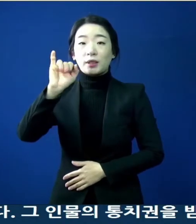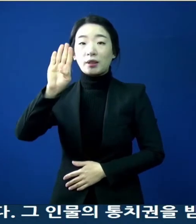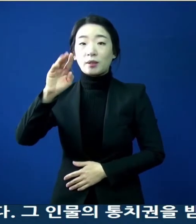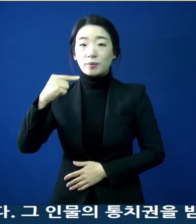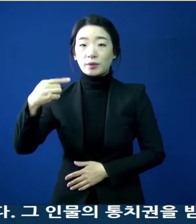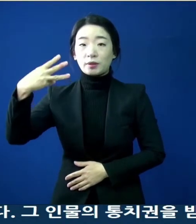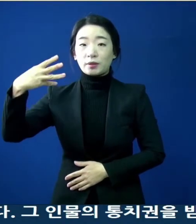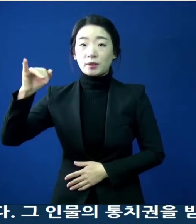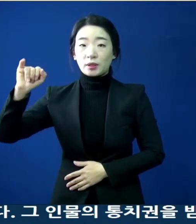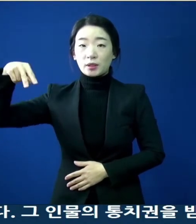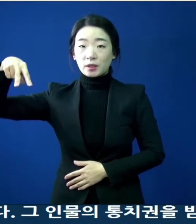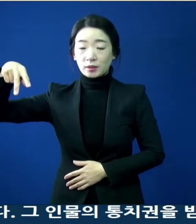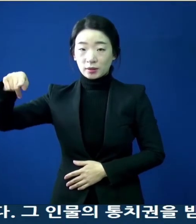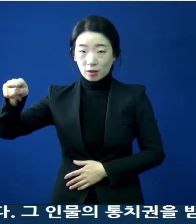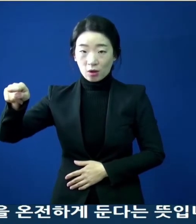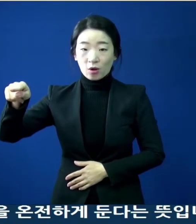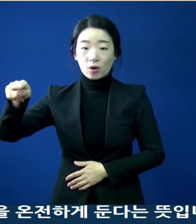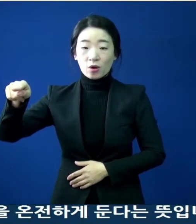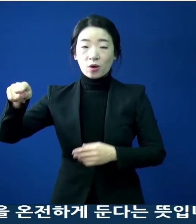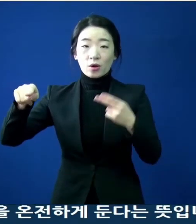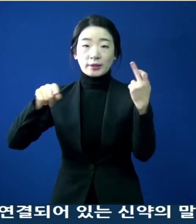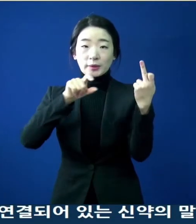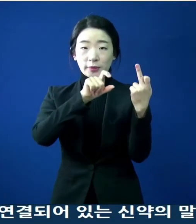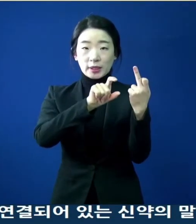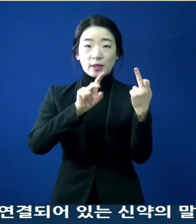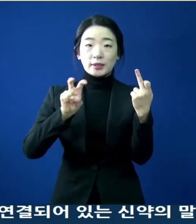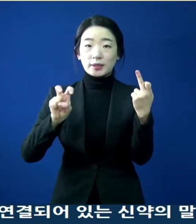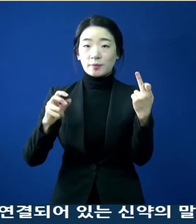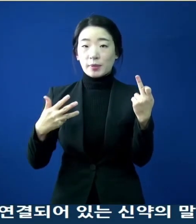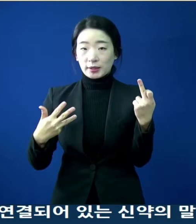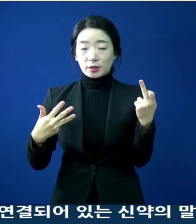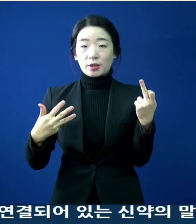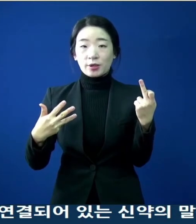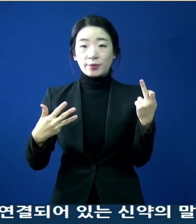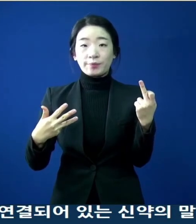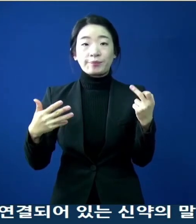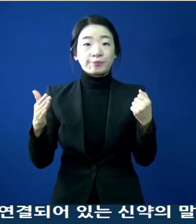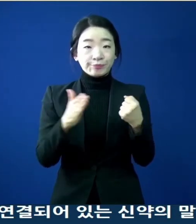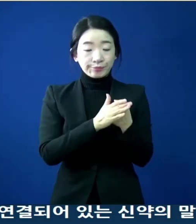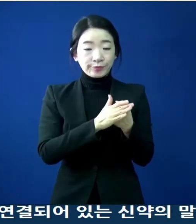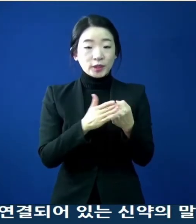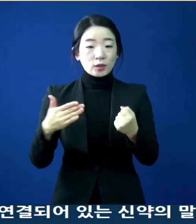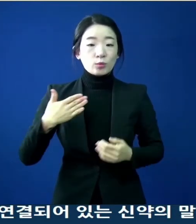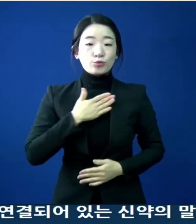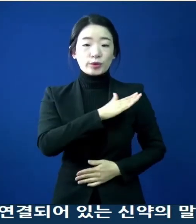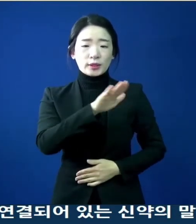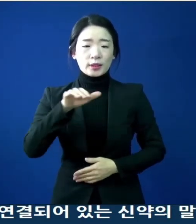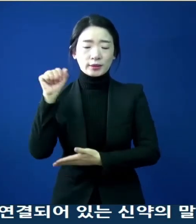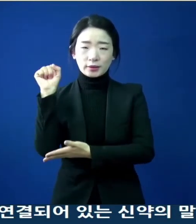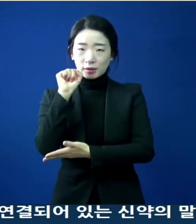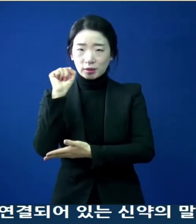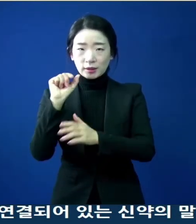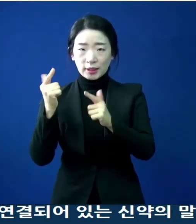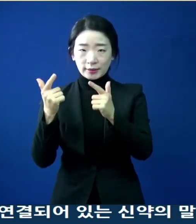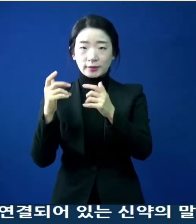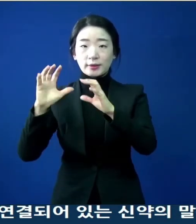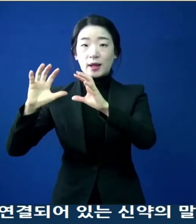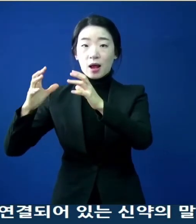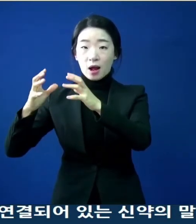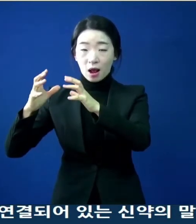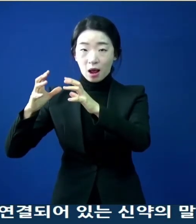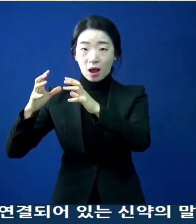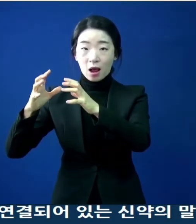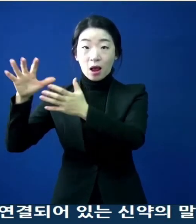28절을 한번 같이 보시겠습니다. 같이 한번 읽겠습니다. 그러므로 우리가 흔들리지 않는